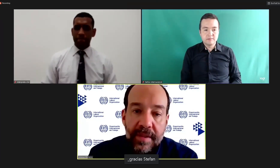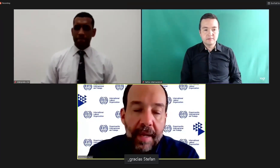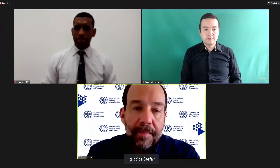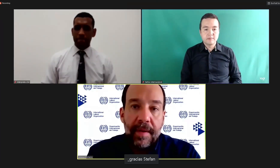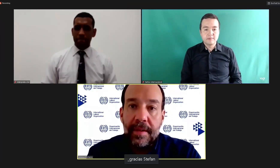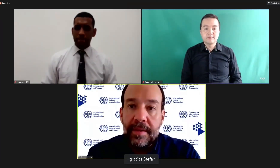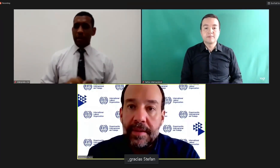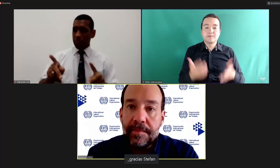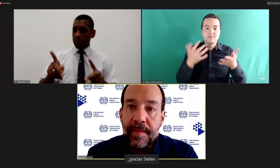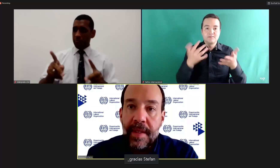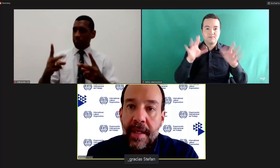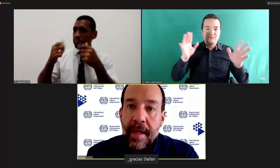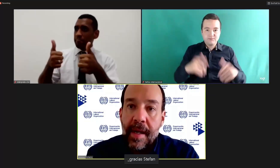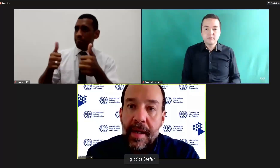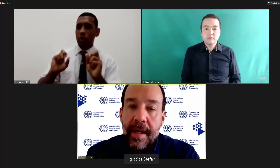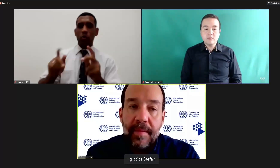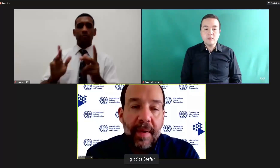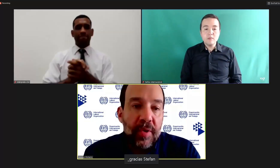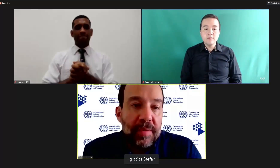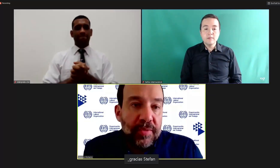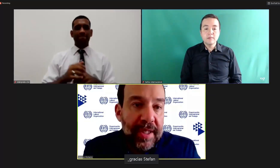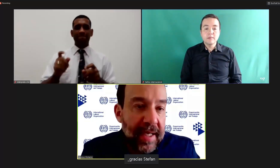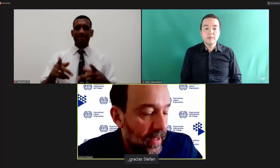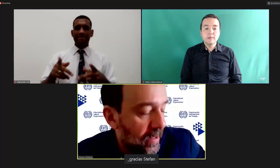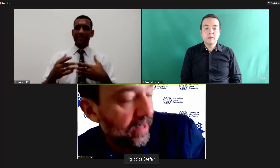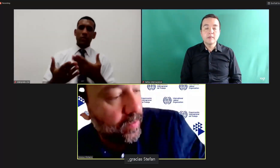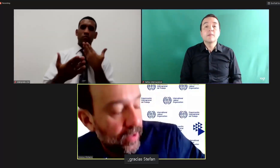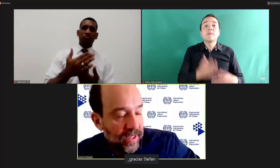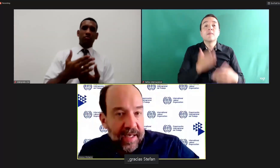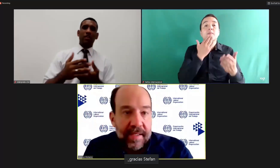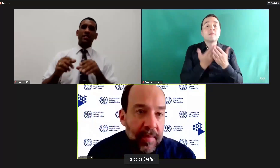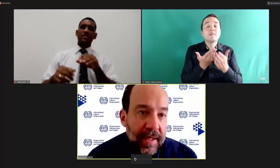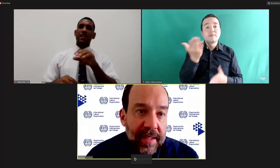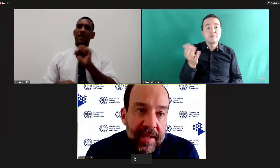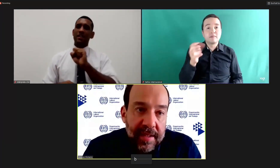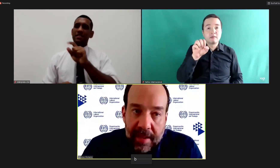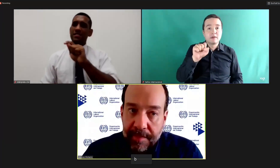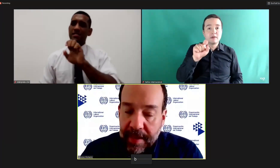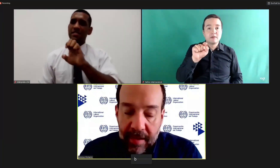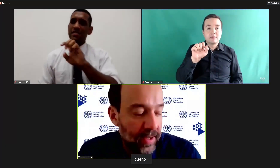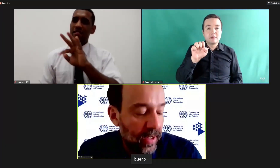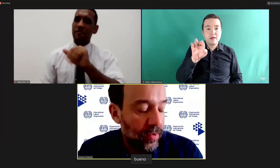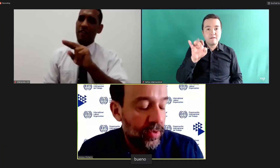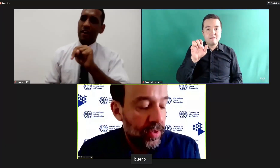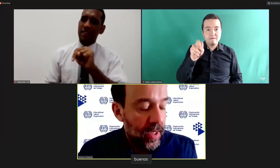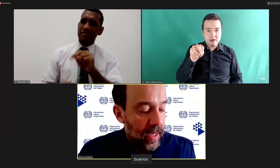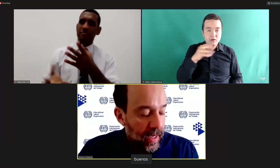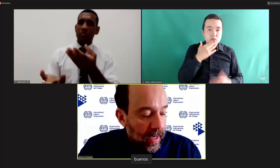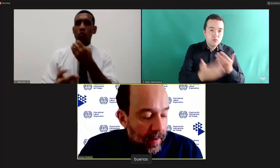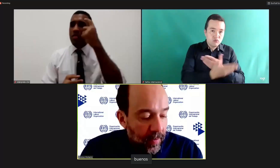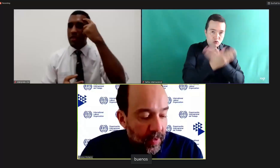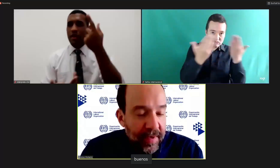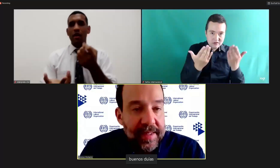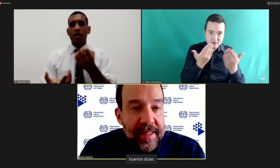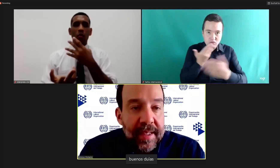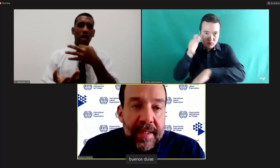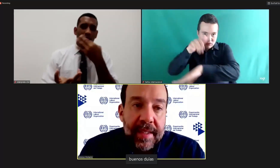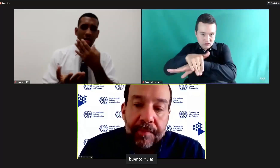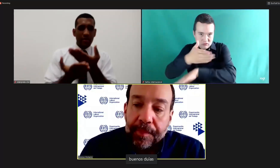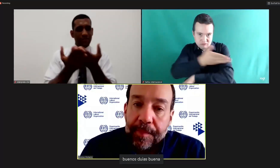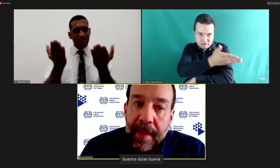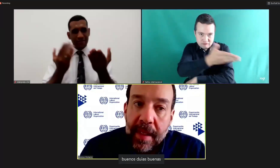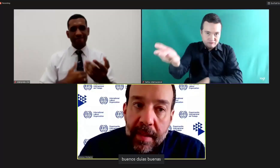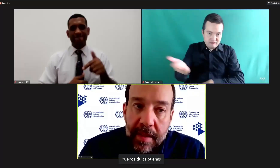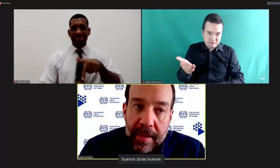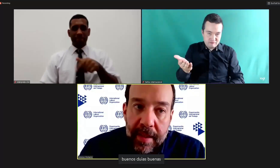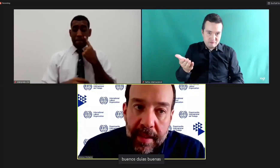Sí, ahora sí. Bueno, muchas gracias, Stefan. Buenos días, buenas tardes a todas y a todos. Bueno, primero decir